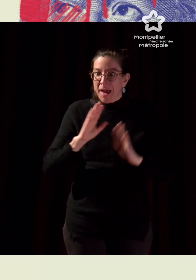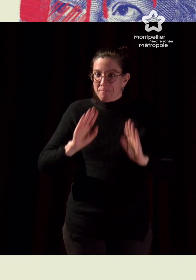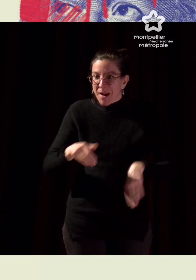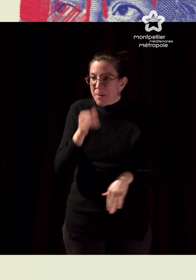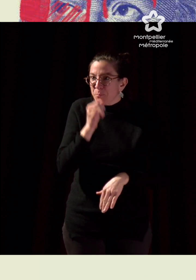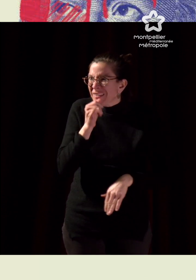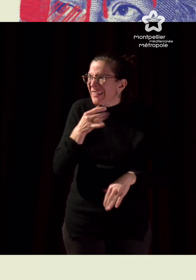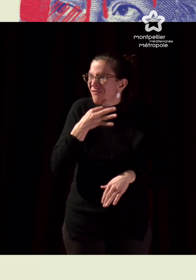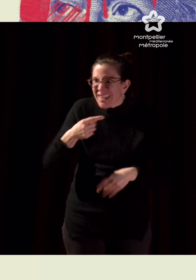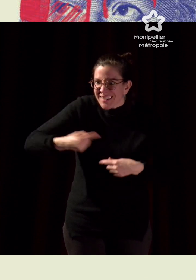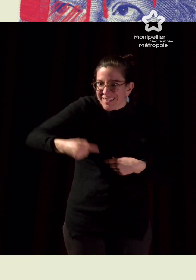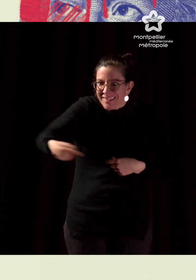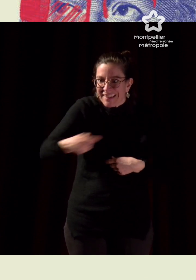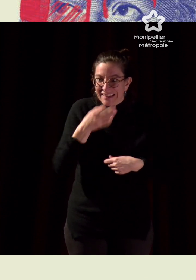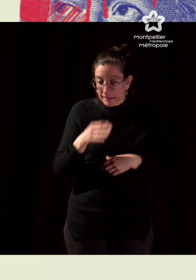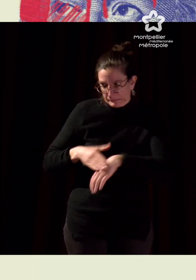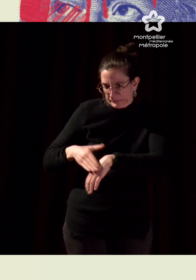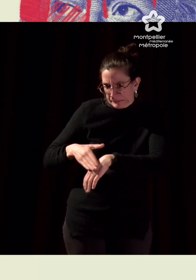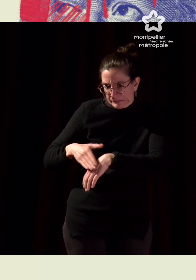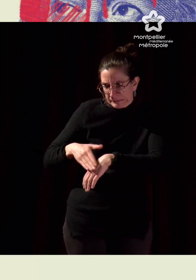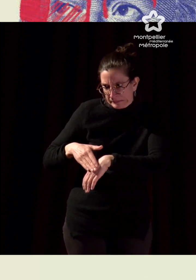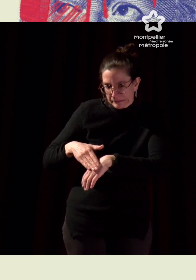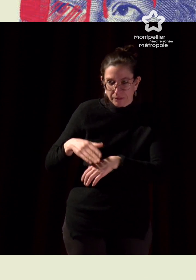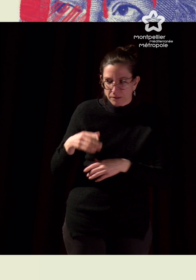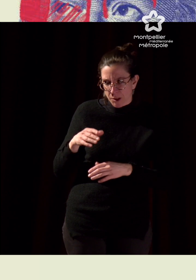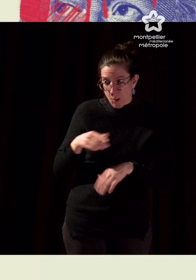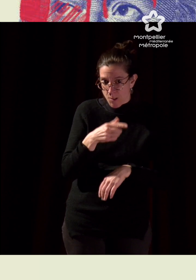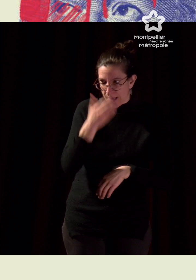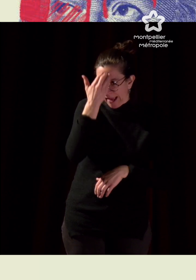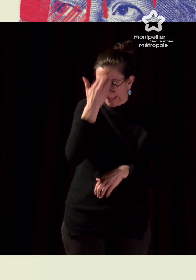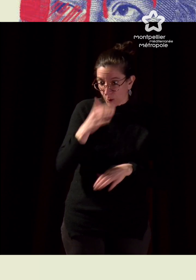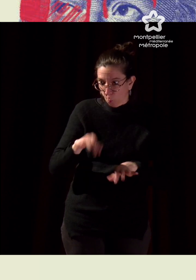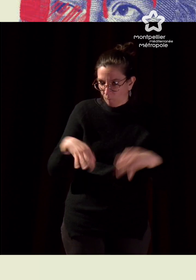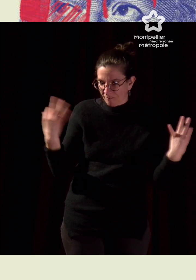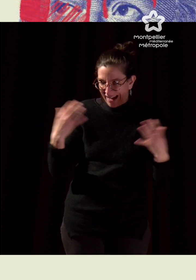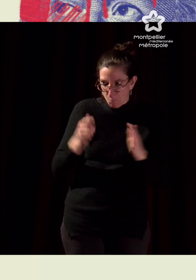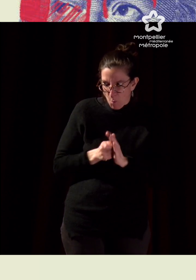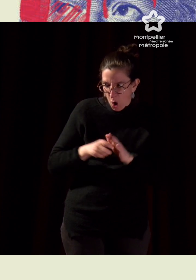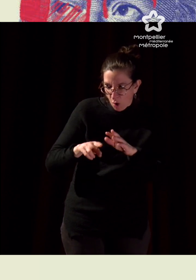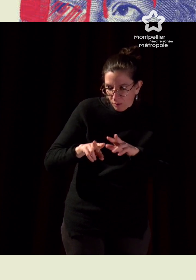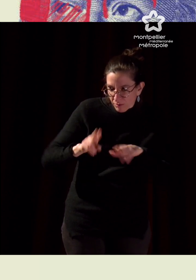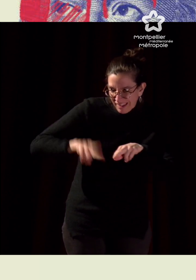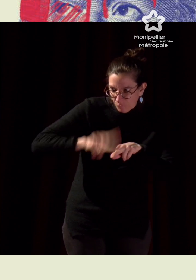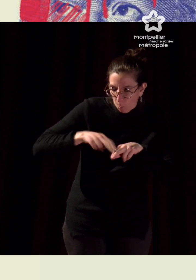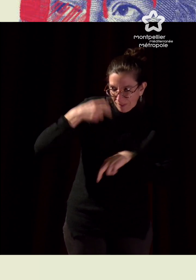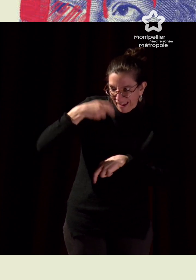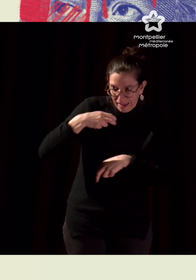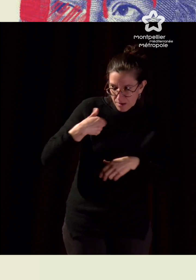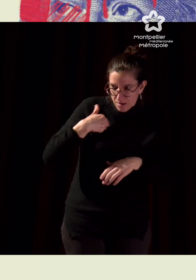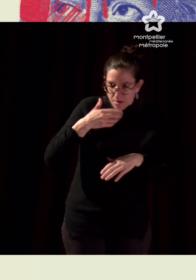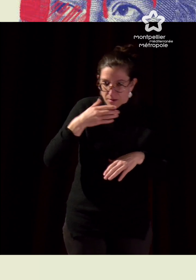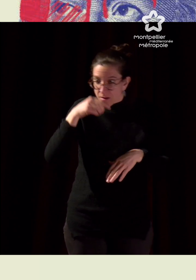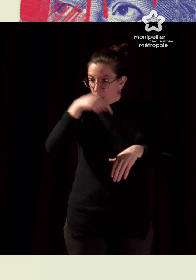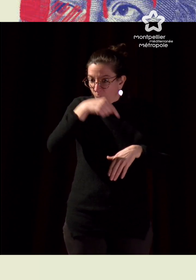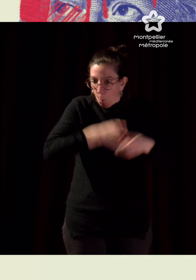enfin je sais pas, enfin il a dit à un de ses descendants qu'il y avait un crâne qu'il avait caché dans le puits au